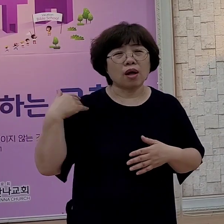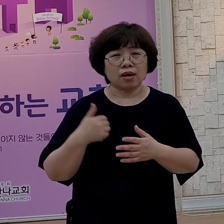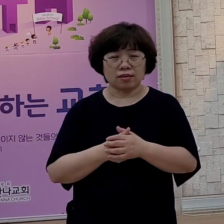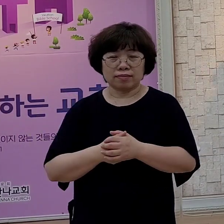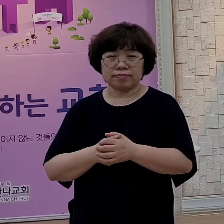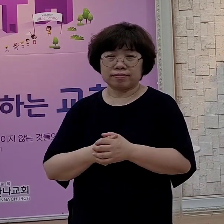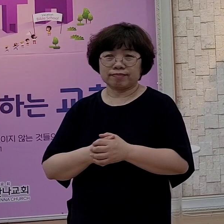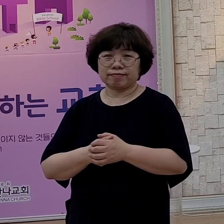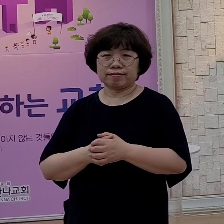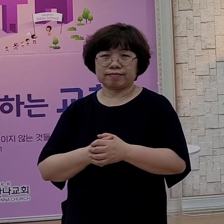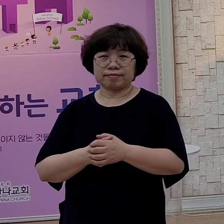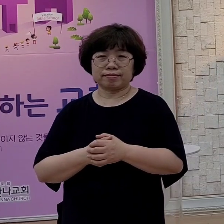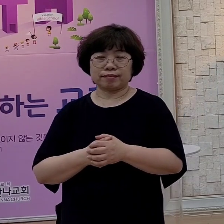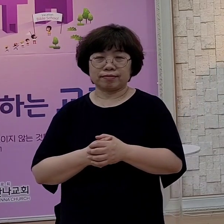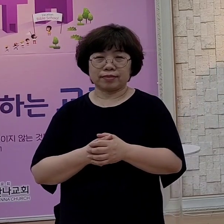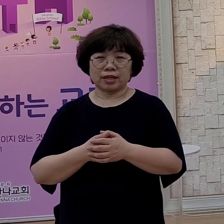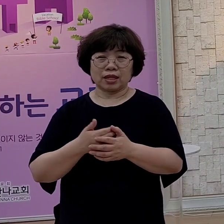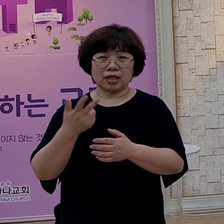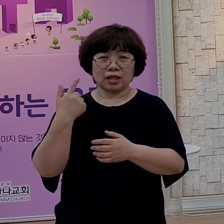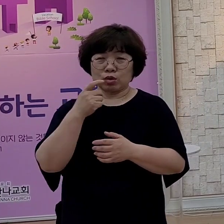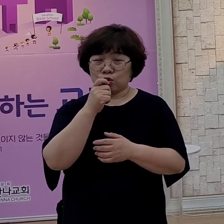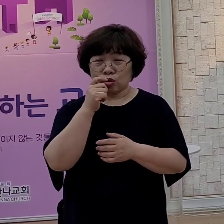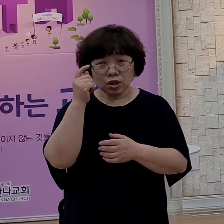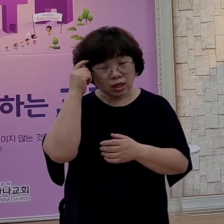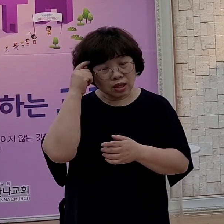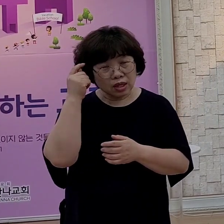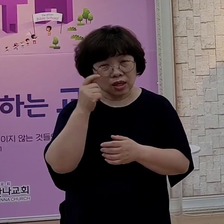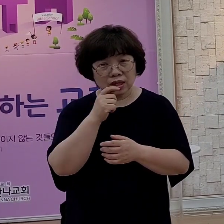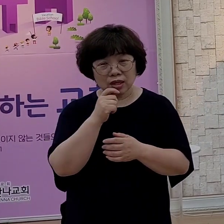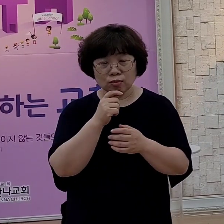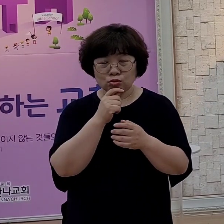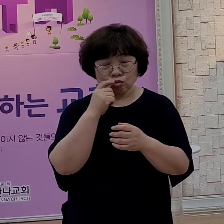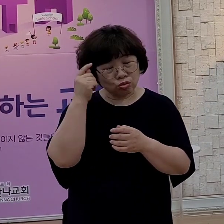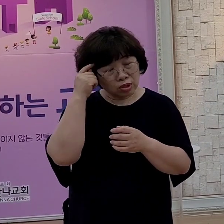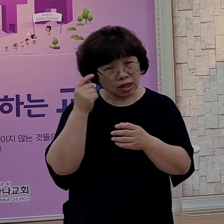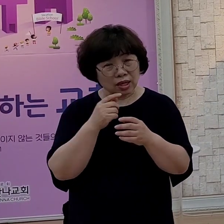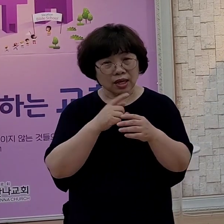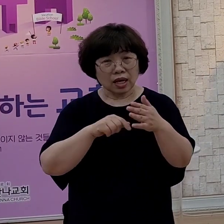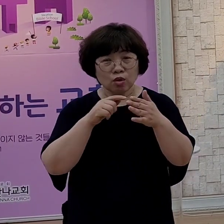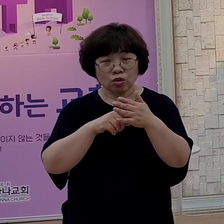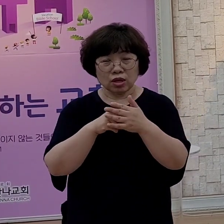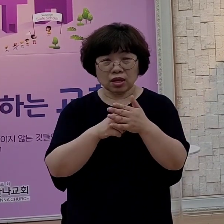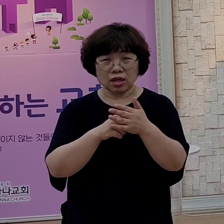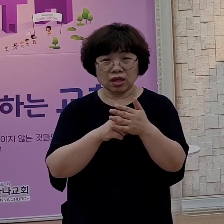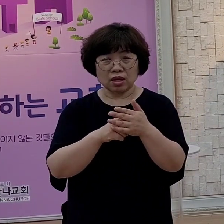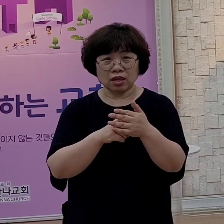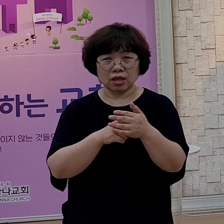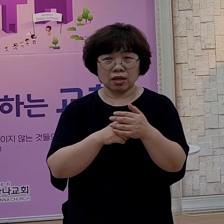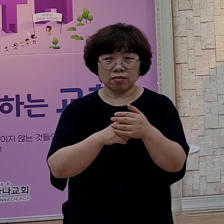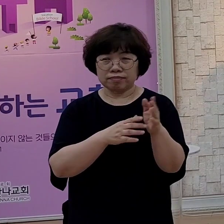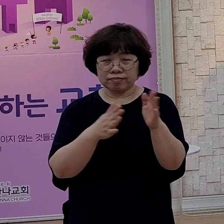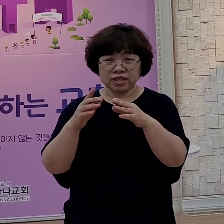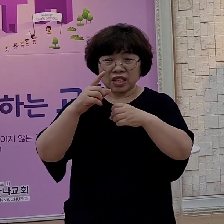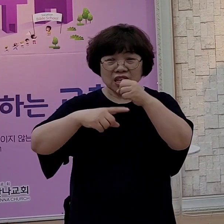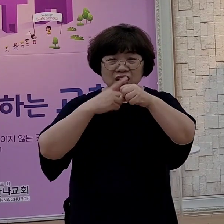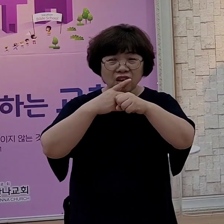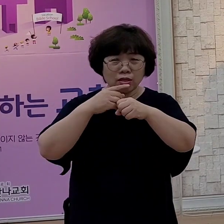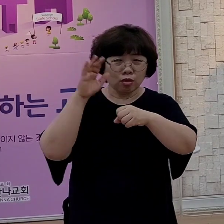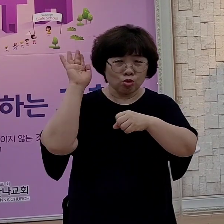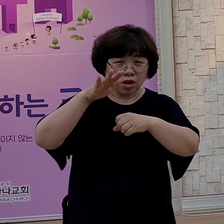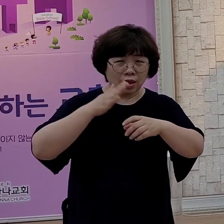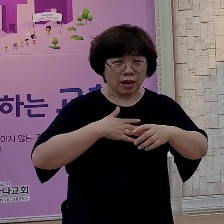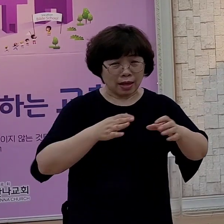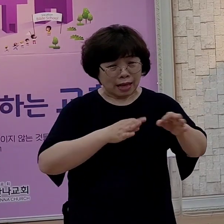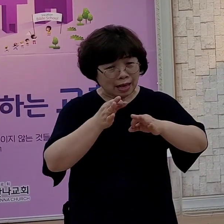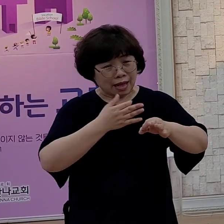지난주 우리 큐티 말씀에서 나눴지 않습니까? 1년 뒤에 내 뭐 하겠다고, 어디 가서 장사하겠다고 하는 사람들,